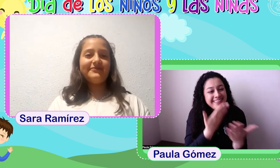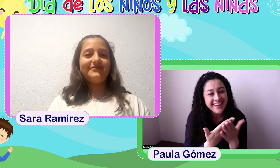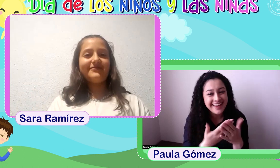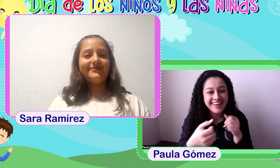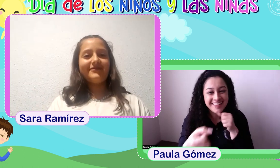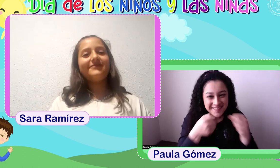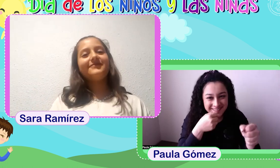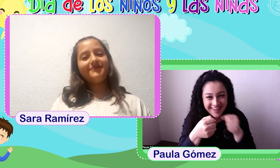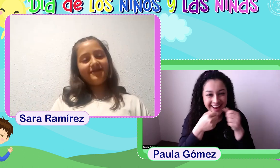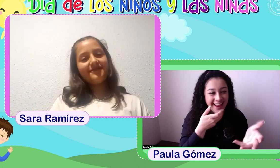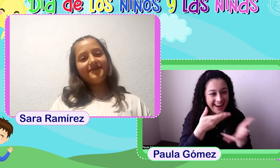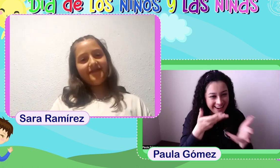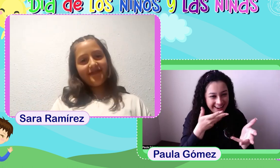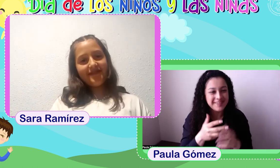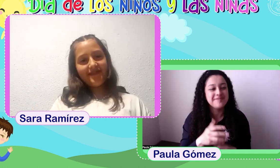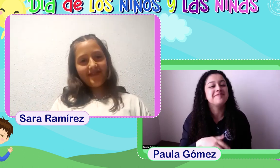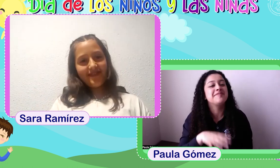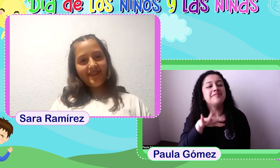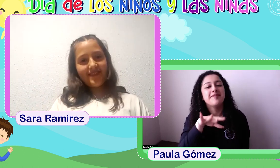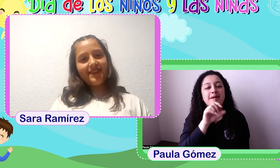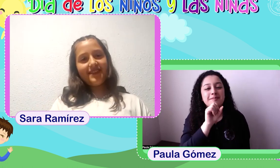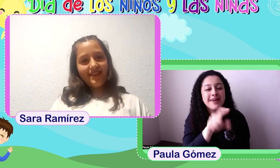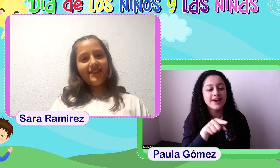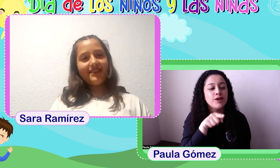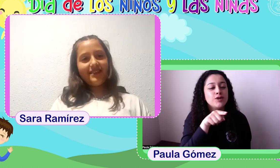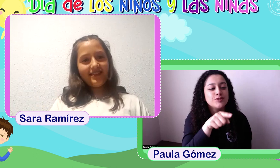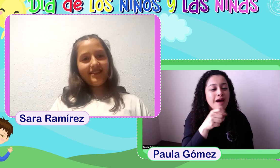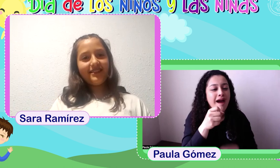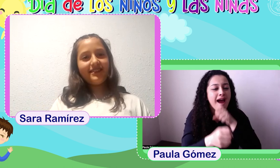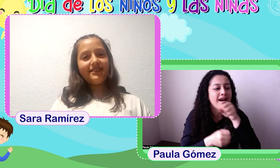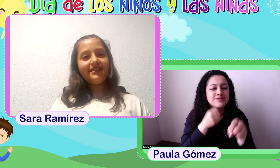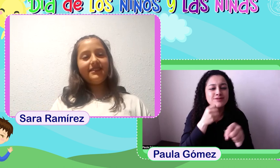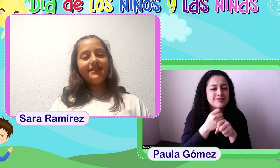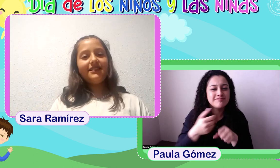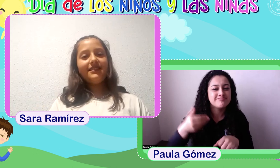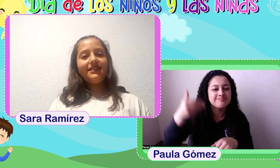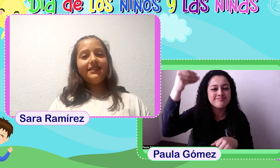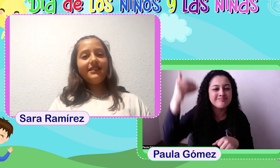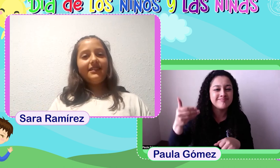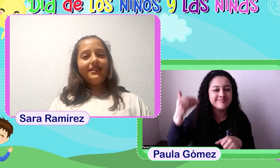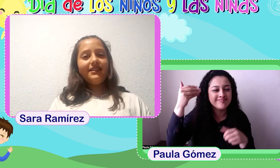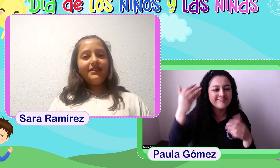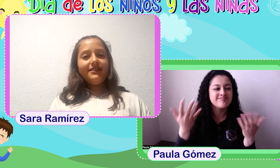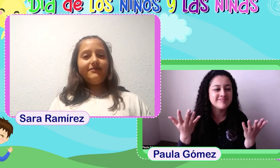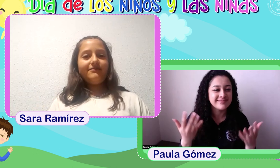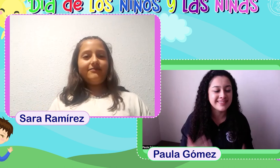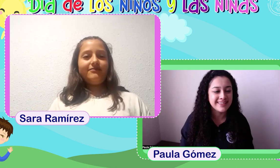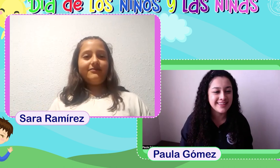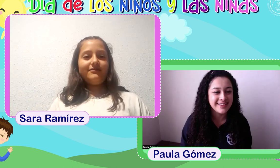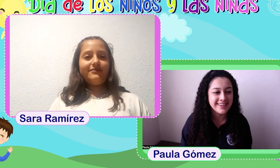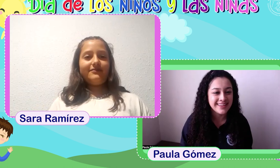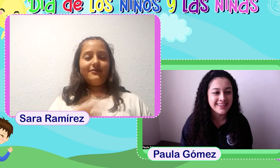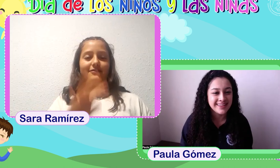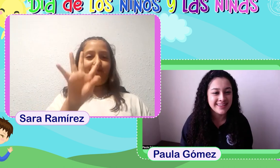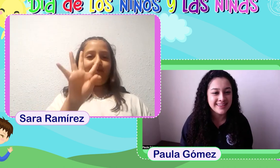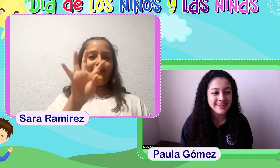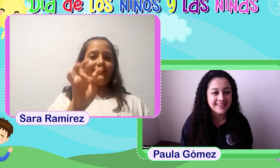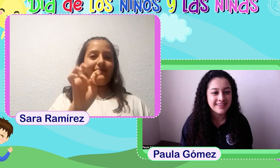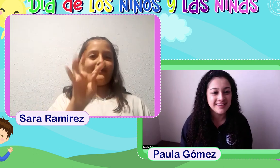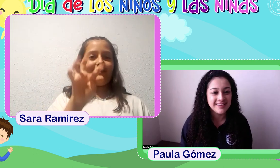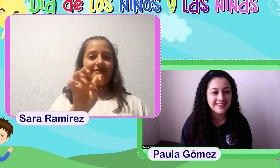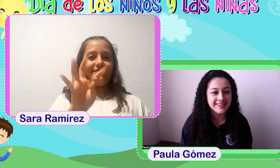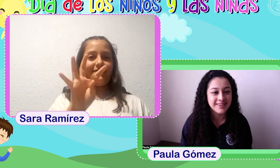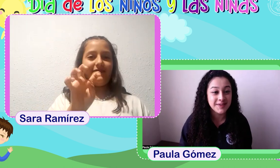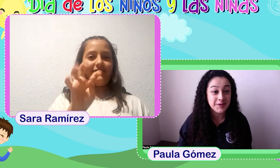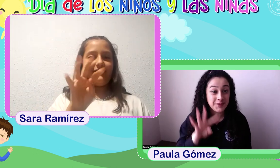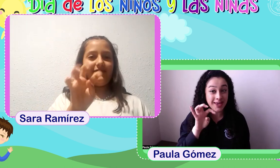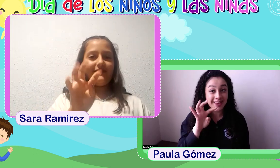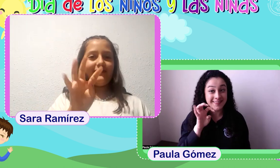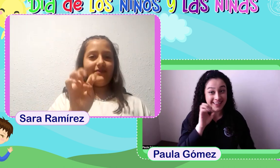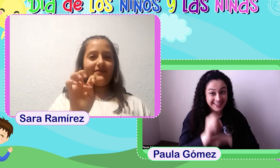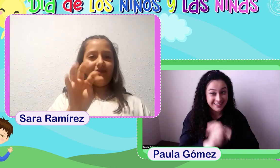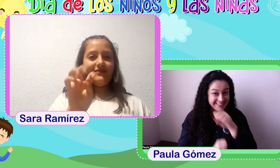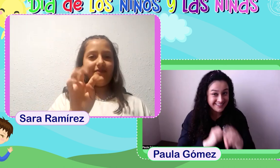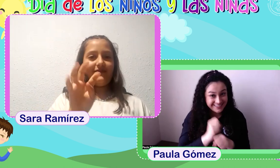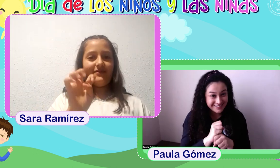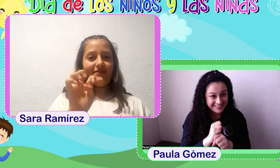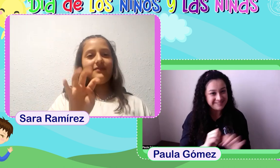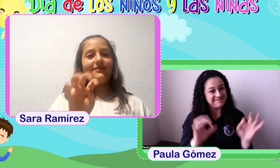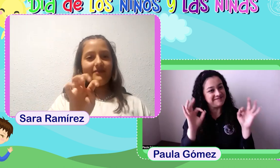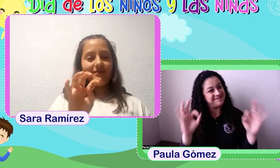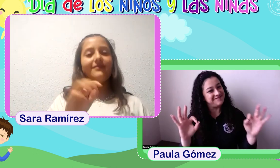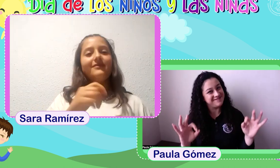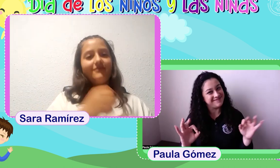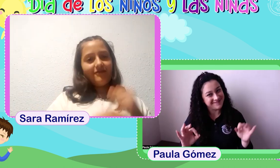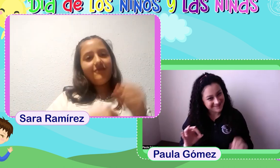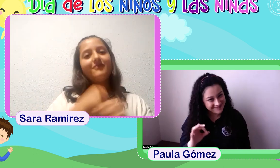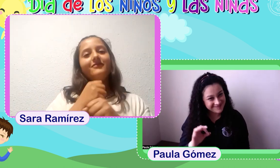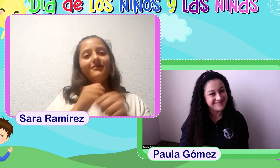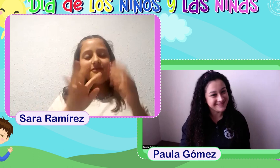mucho estar hablando contigo. Es súper chévere. Gracias por la entrevista. ¿Cuántos años tienes? Nueve. Nueve años.